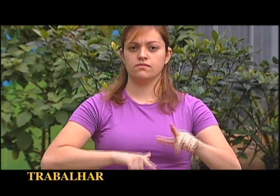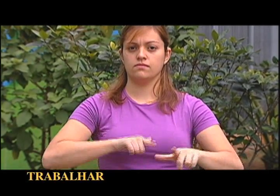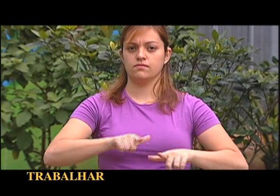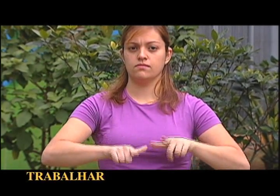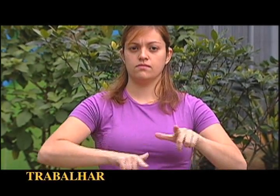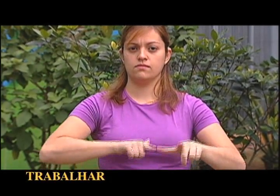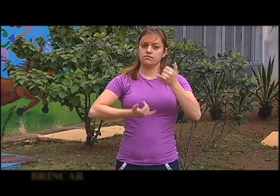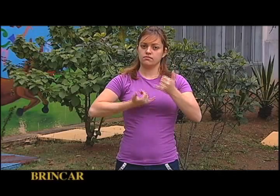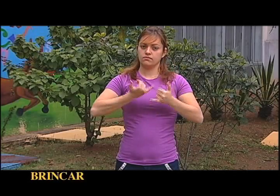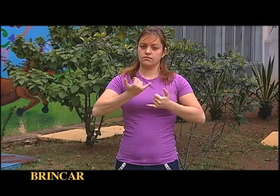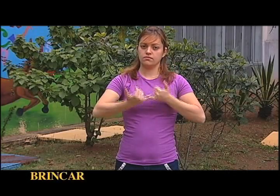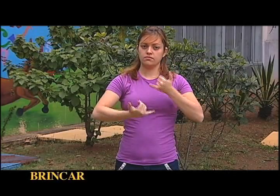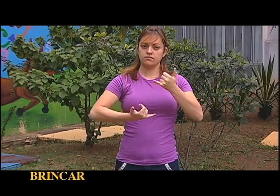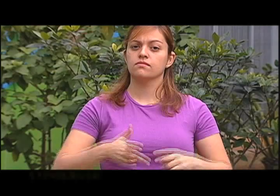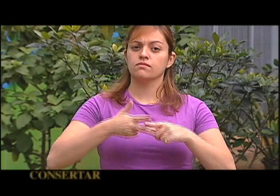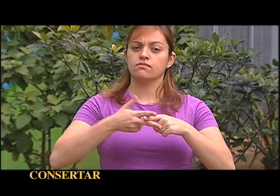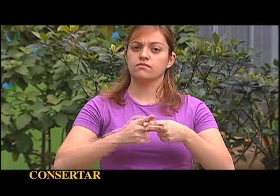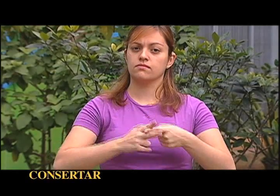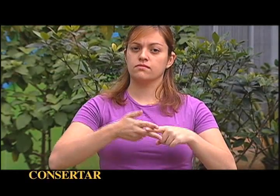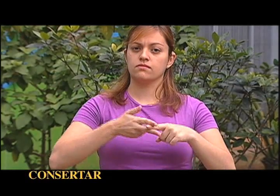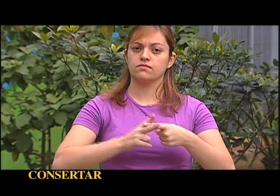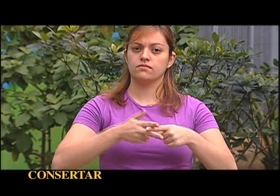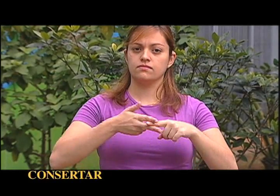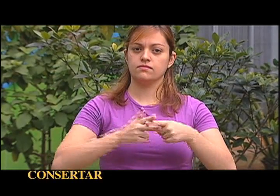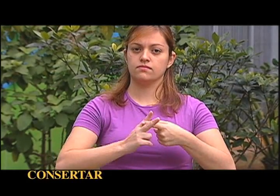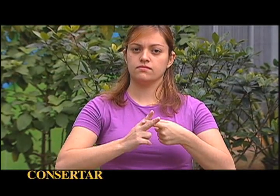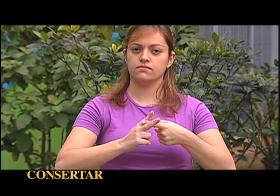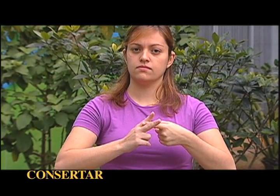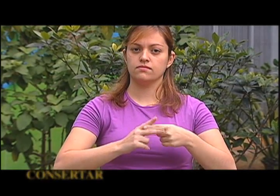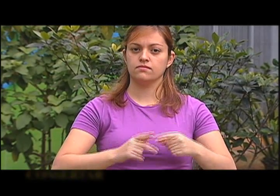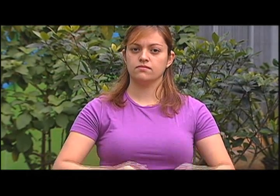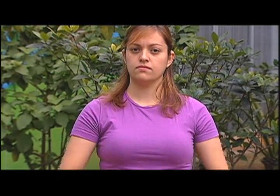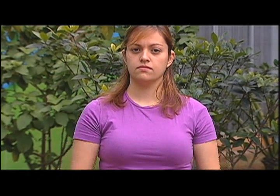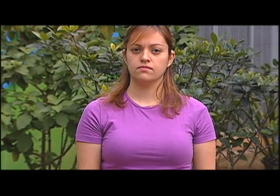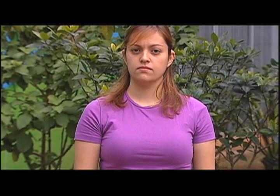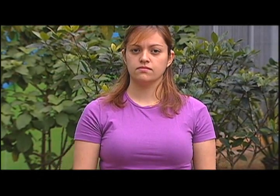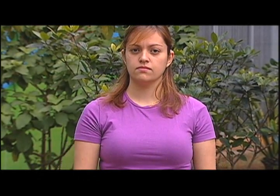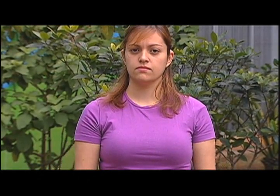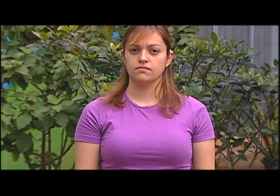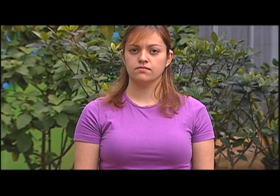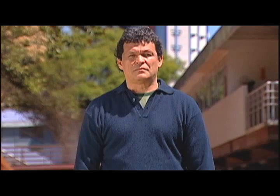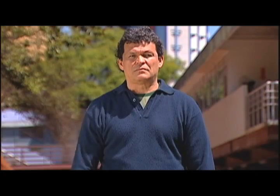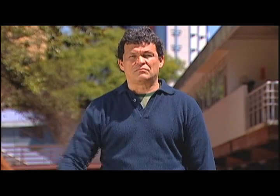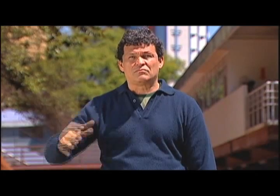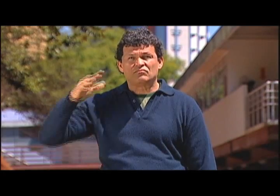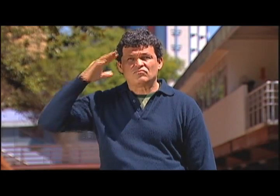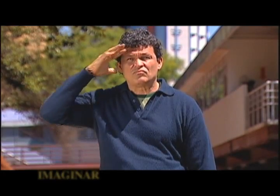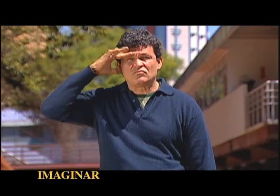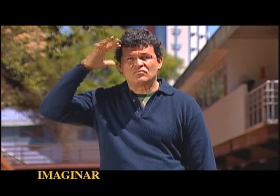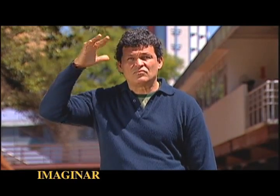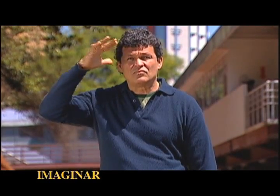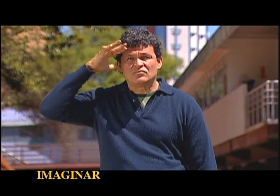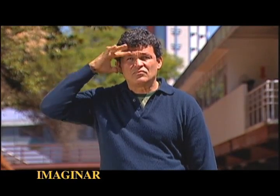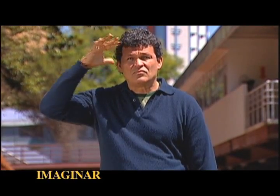trabalhar, brincar e consertar, por exemplo, são feitos no espaço. Já para os verbos